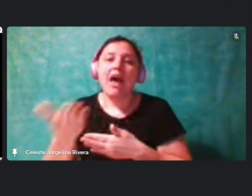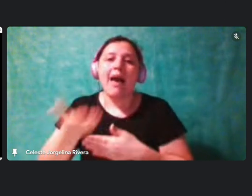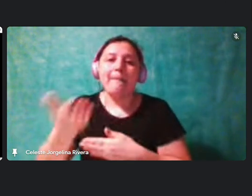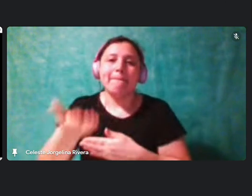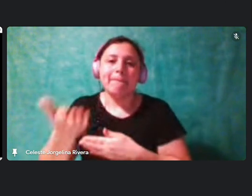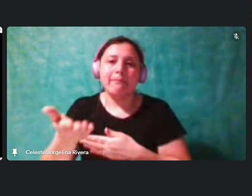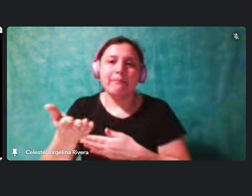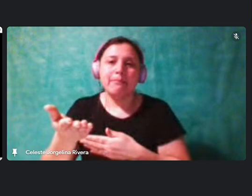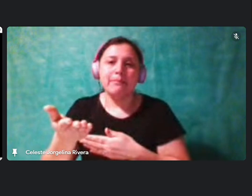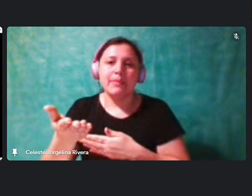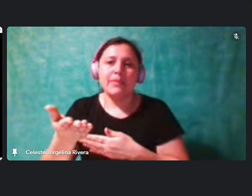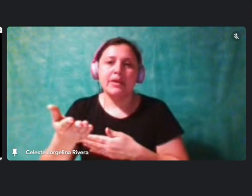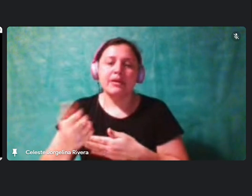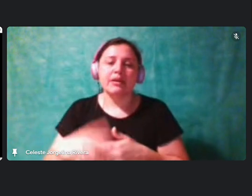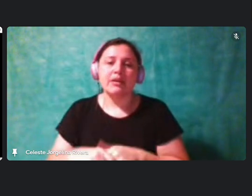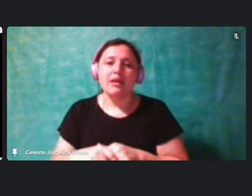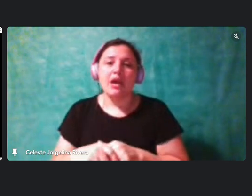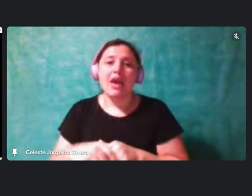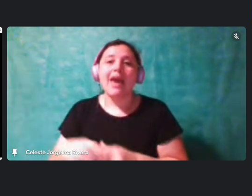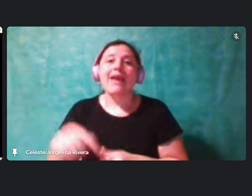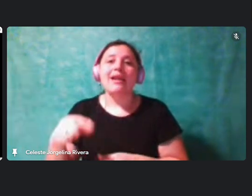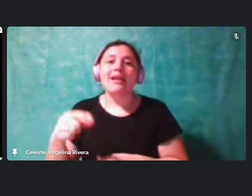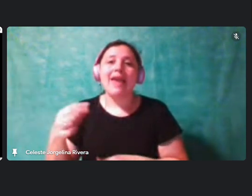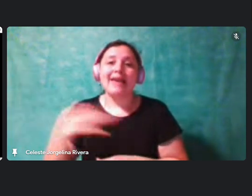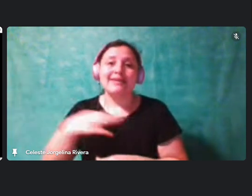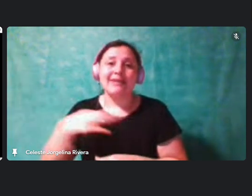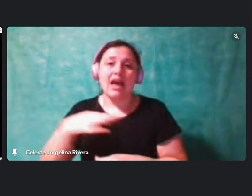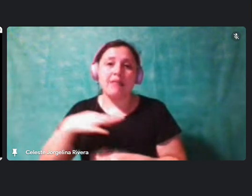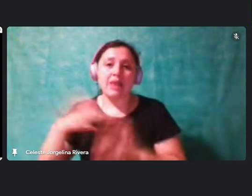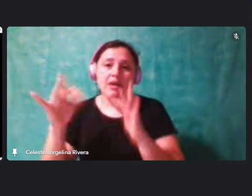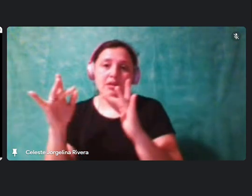el examen virtual, pero si no, es presencial.